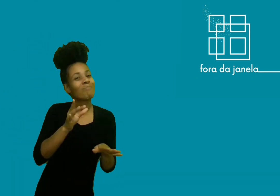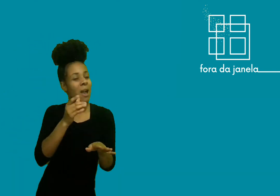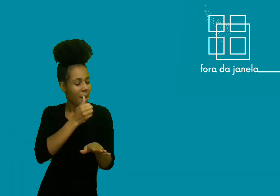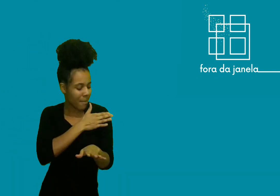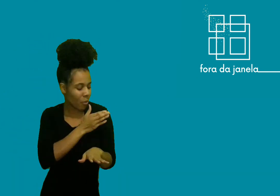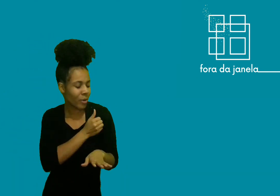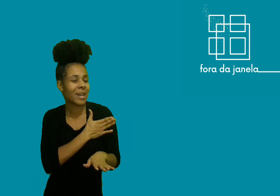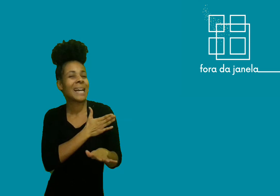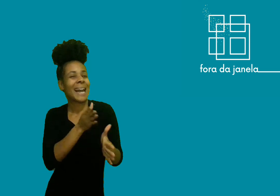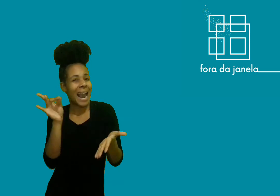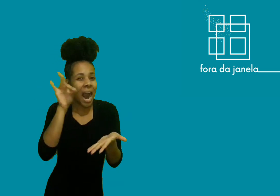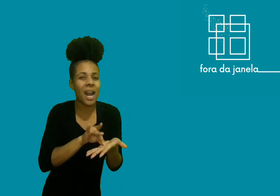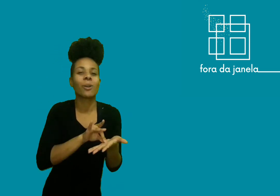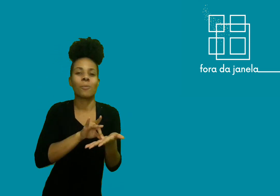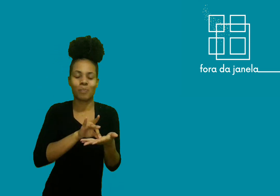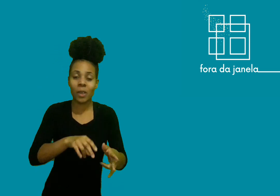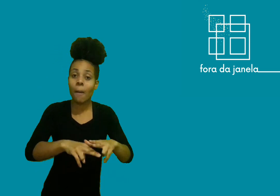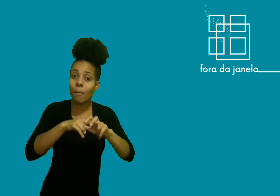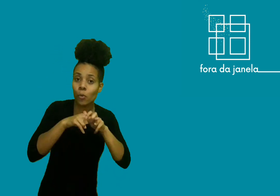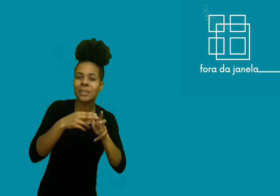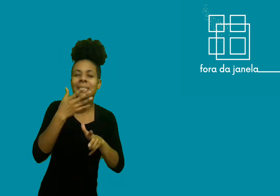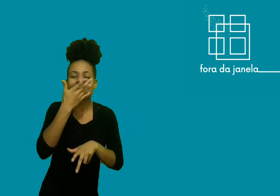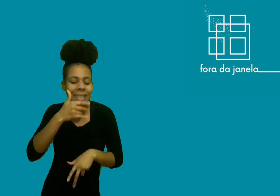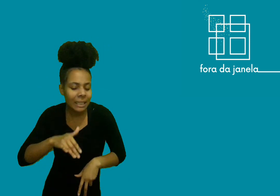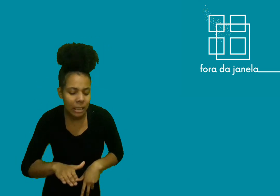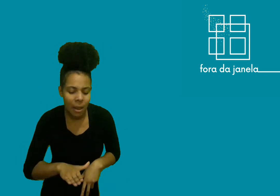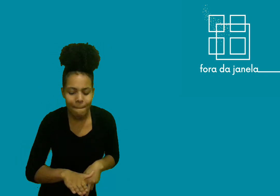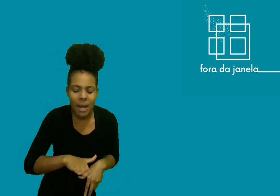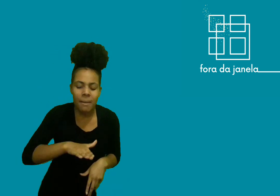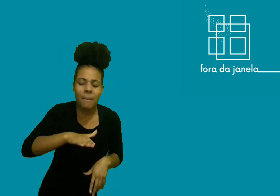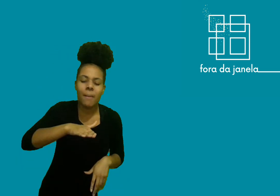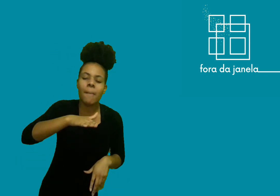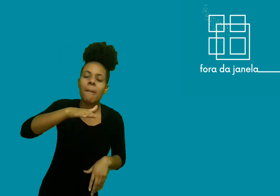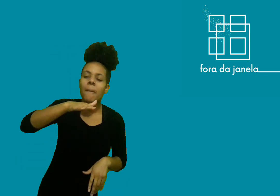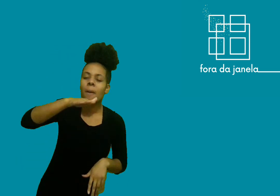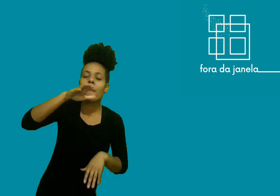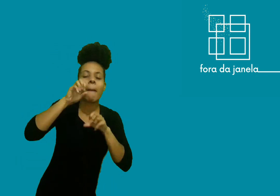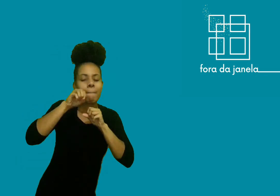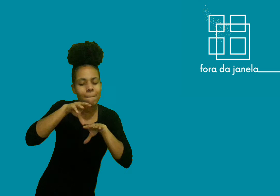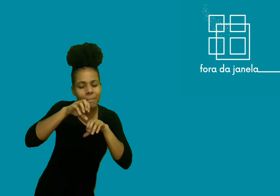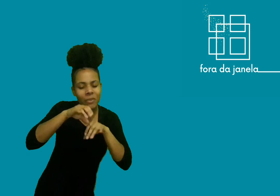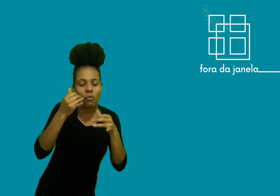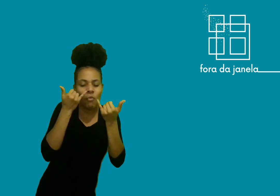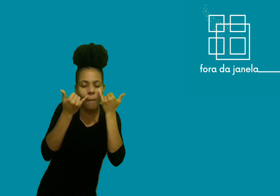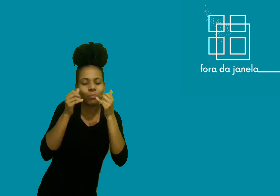aberta, que ainda não buscou, que provavelmente ainda não teve um acesso determinado àquele assunto, né? Às vezes é